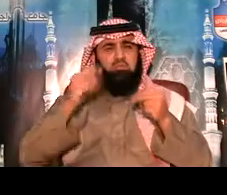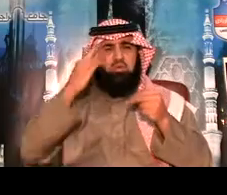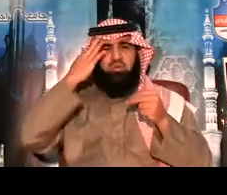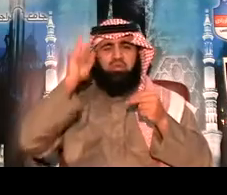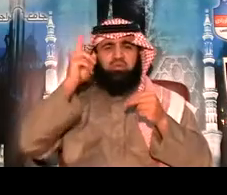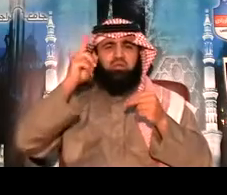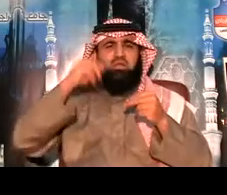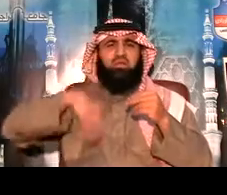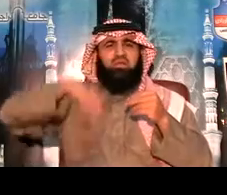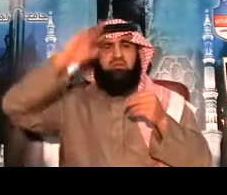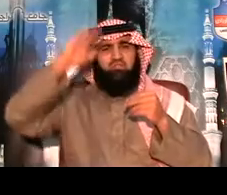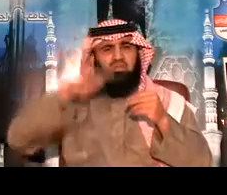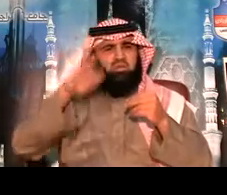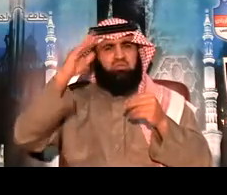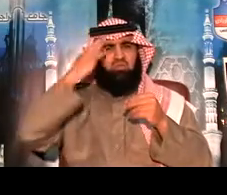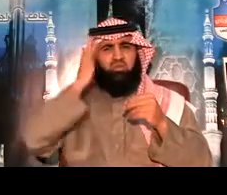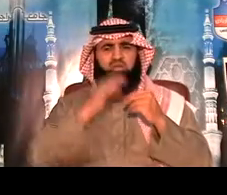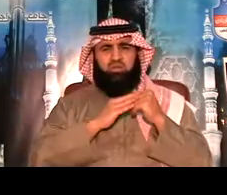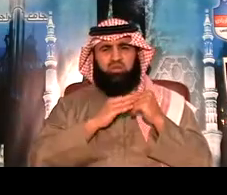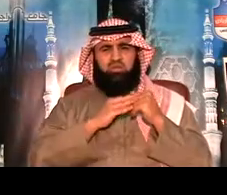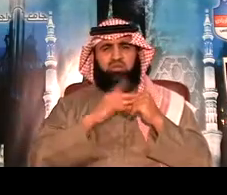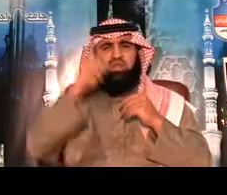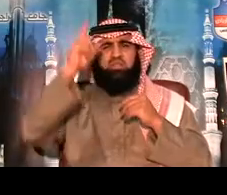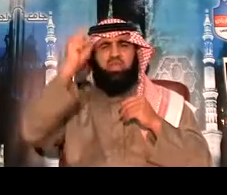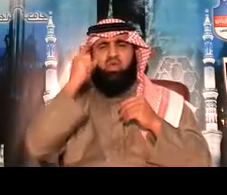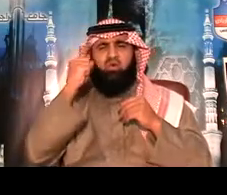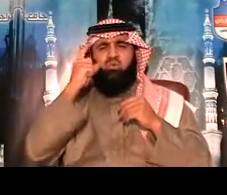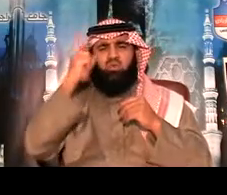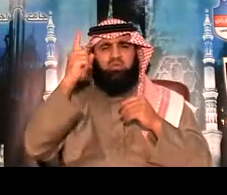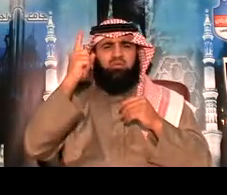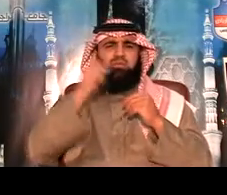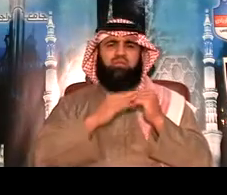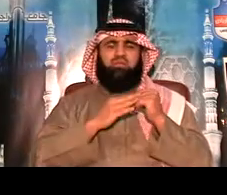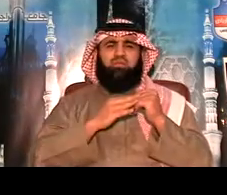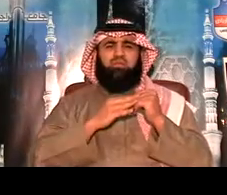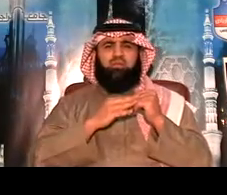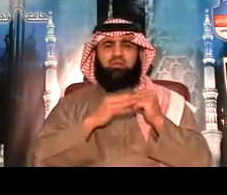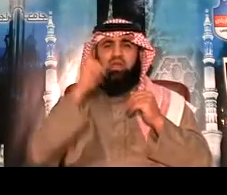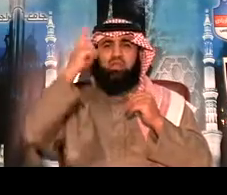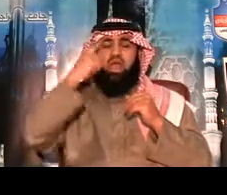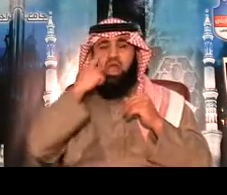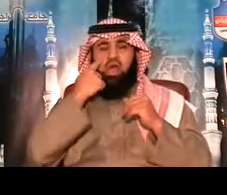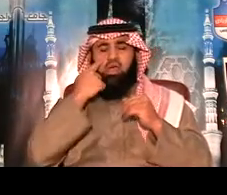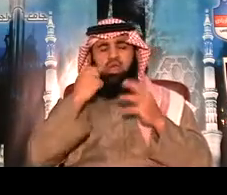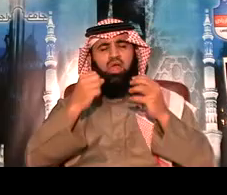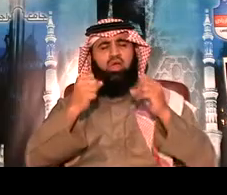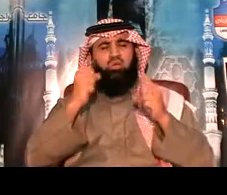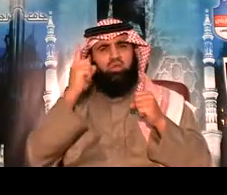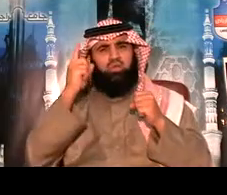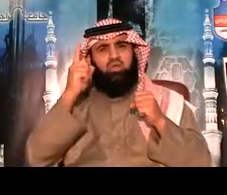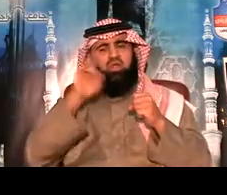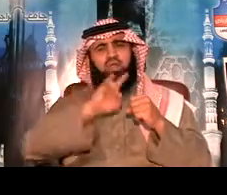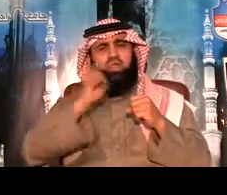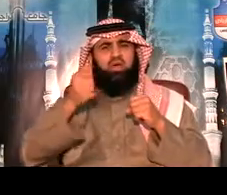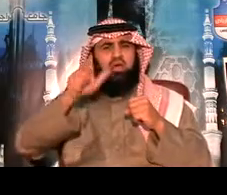الخافض والرافع، أنت العزيز الجبار، أنت الحي القيوم، لا إله